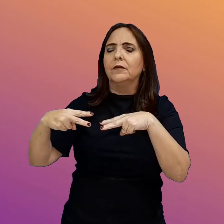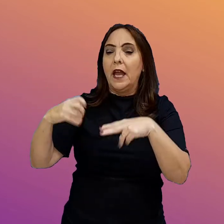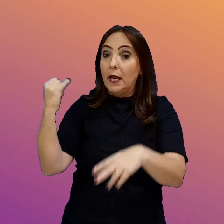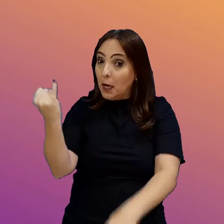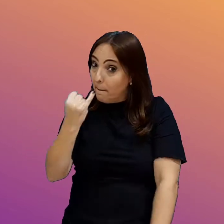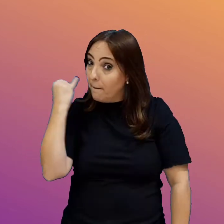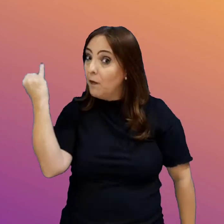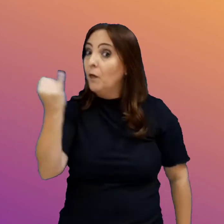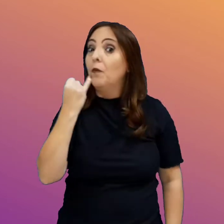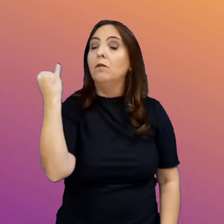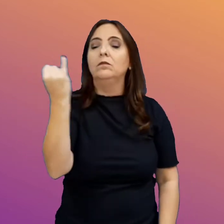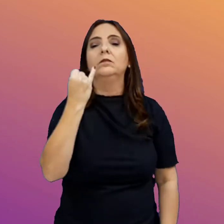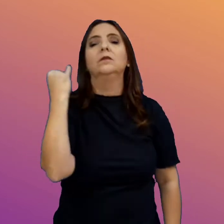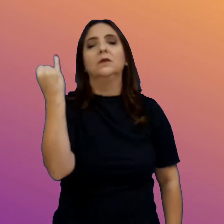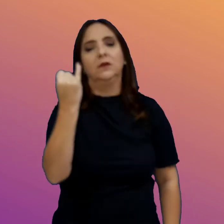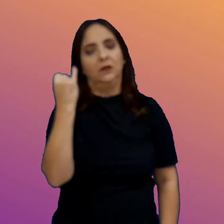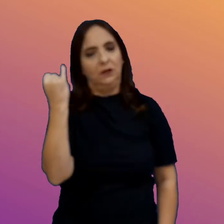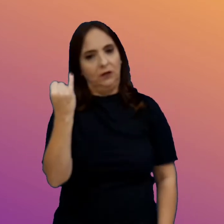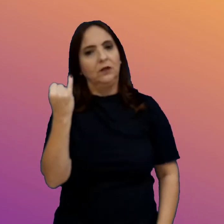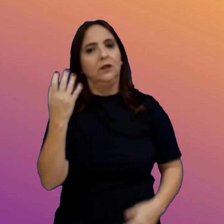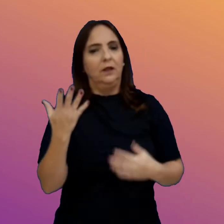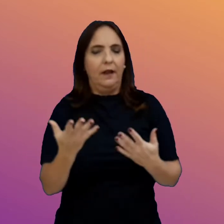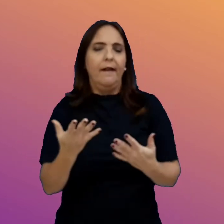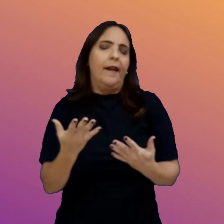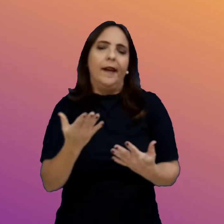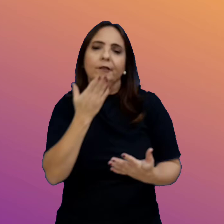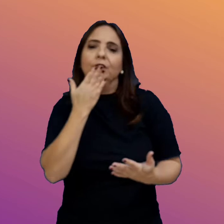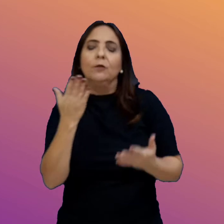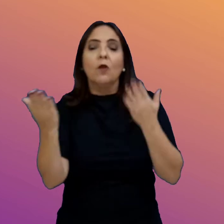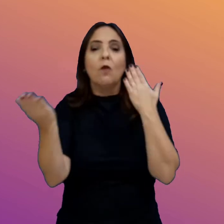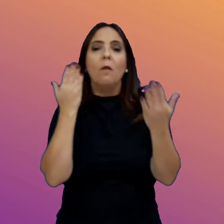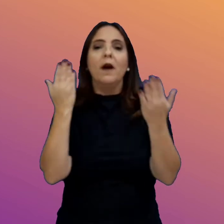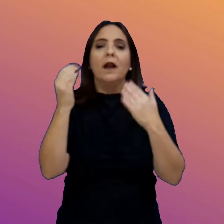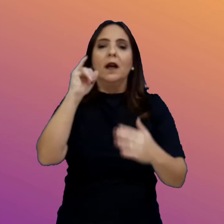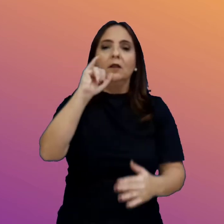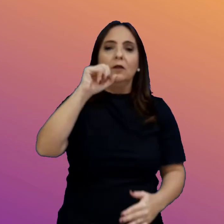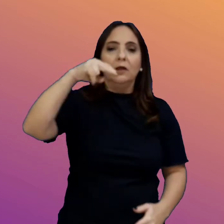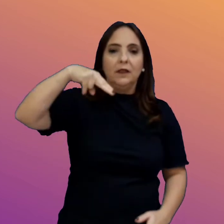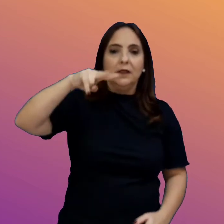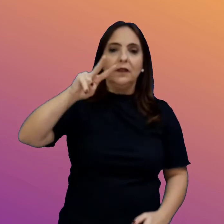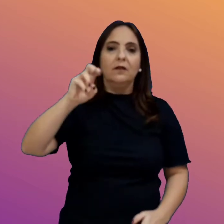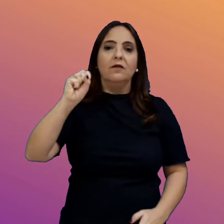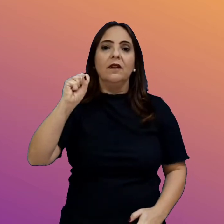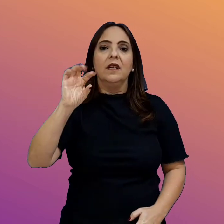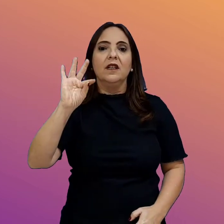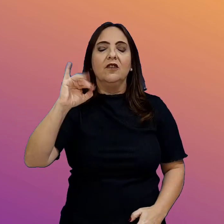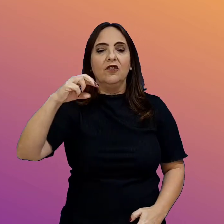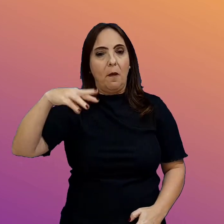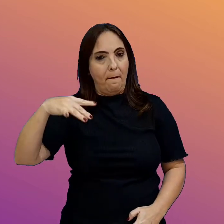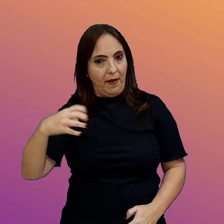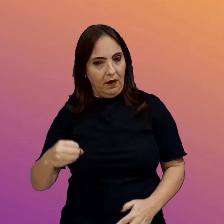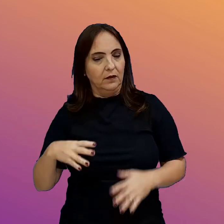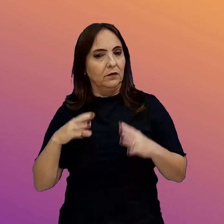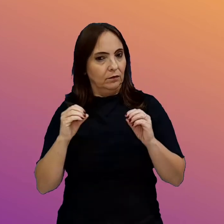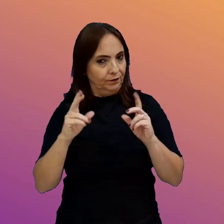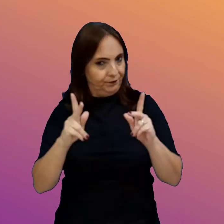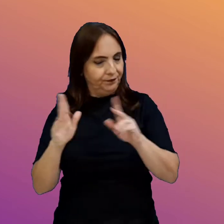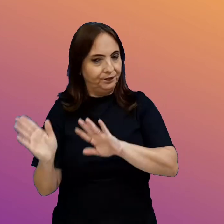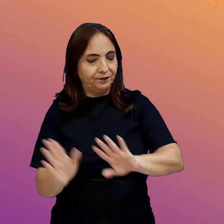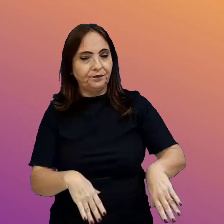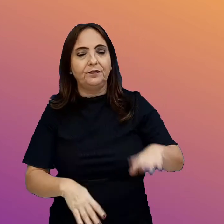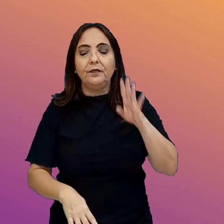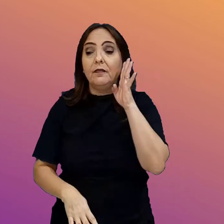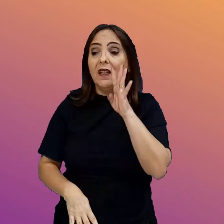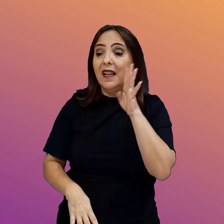primordial. Para mim, é esse tipo de investimento que é realmente necessário para eles. Muito legal.